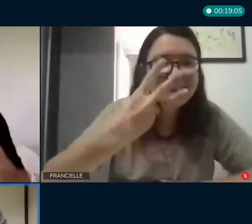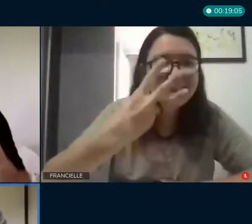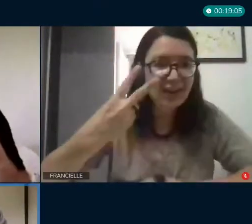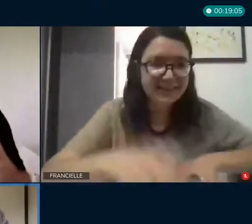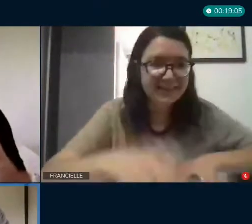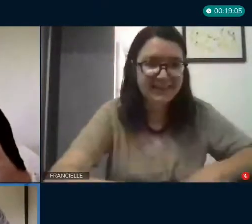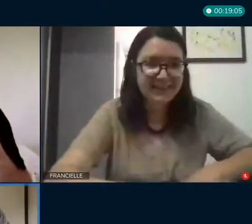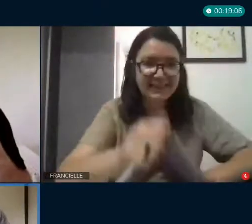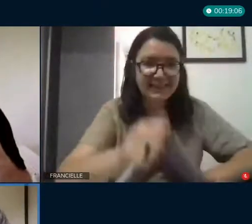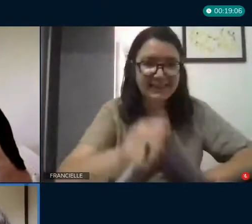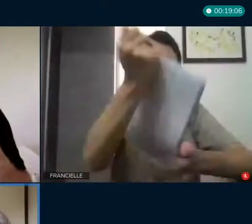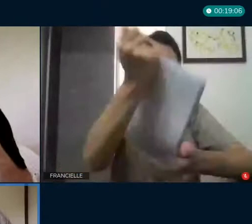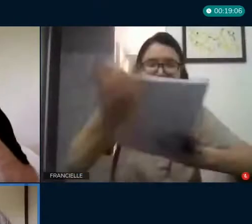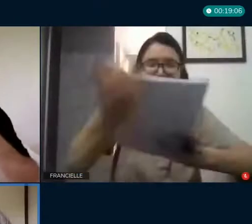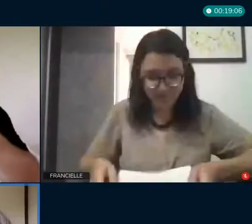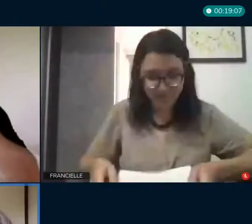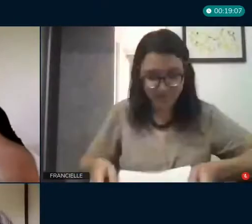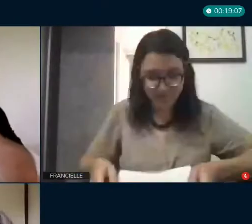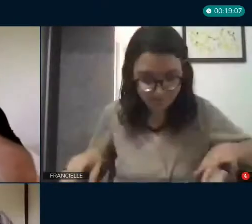Na página 32.